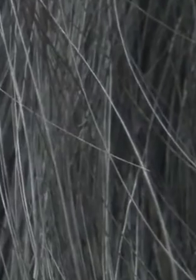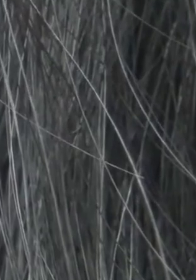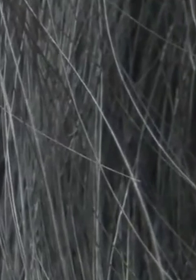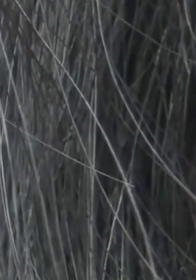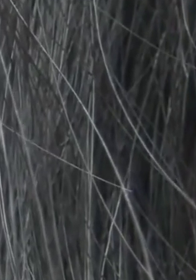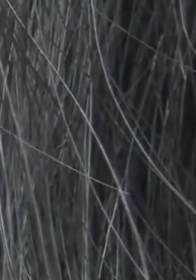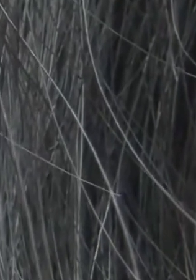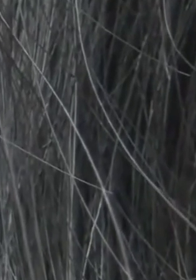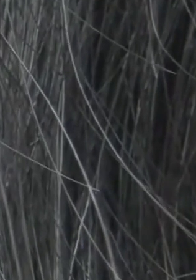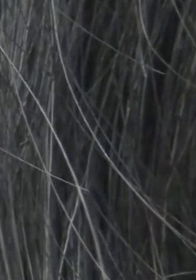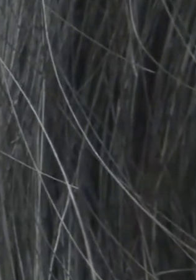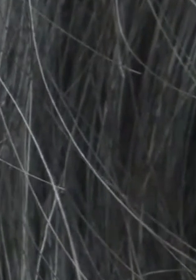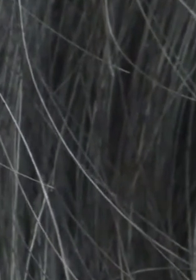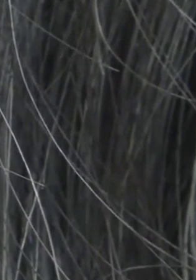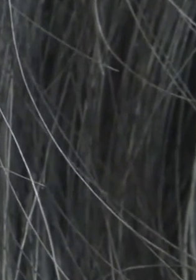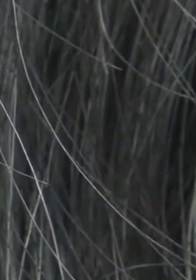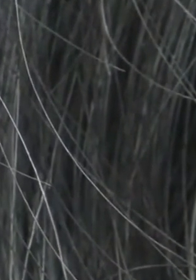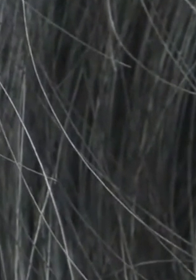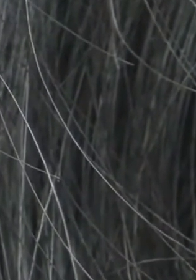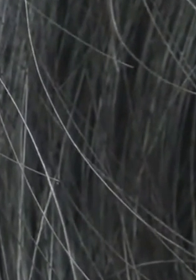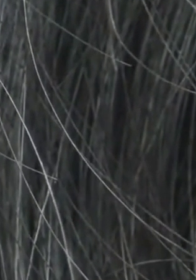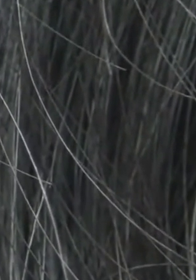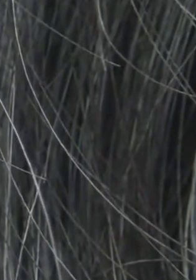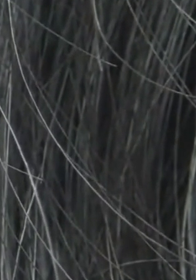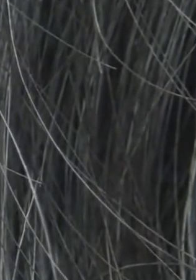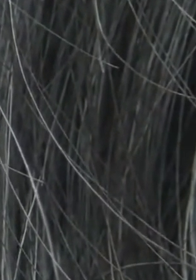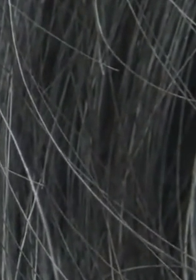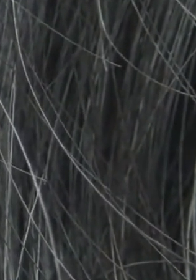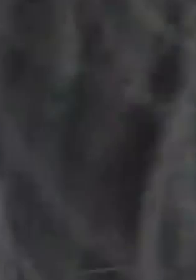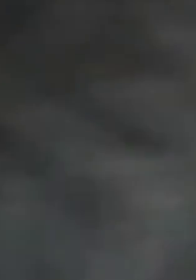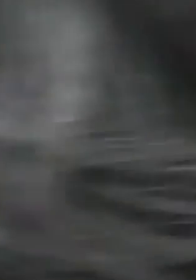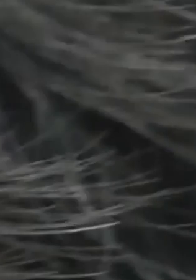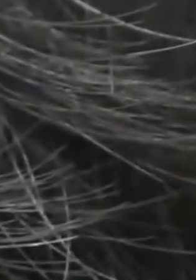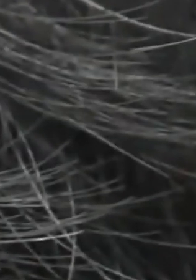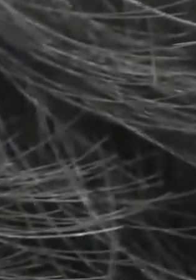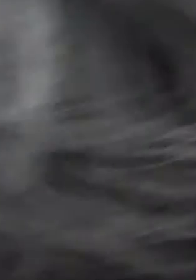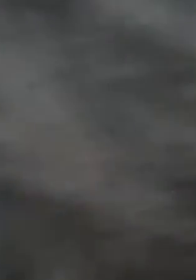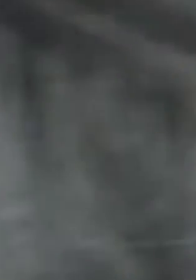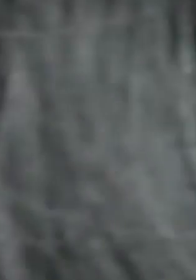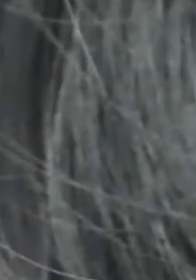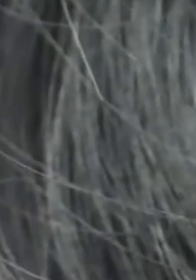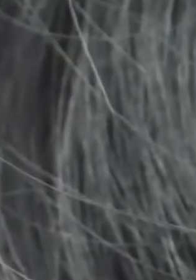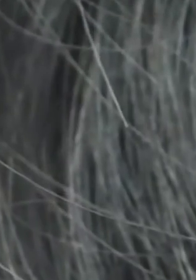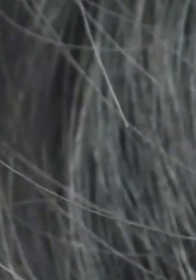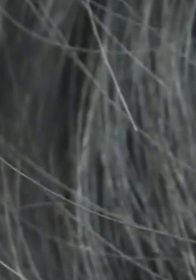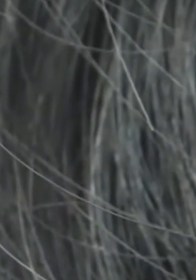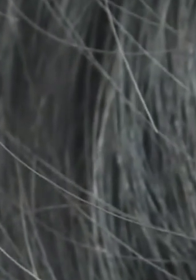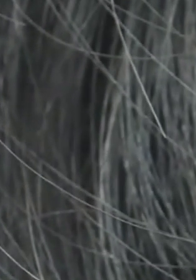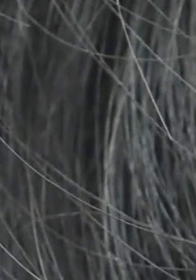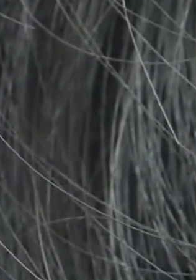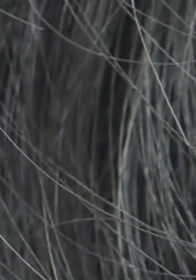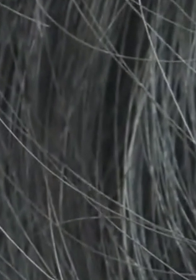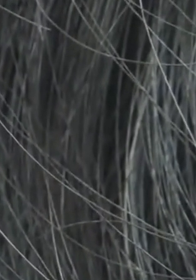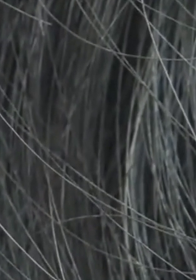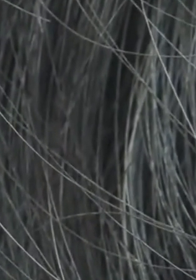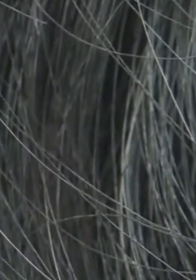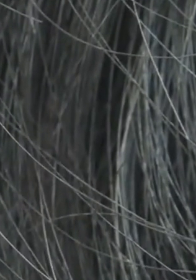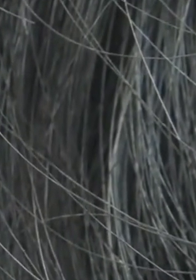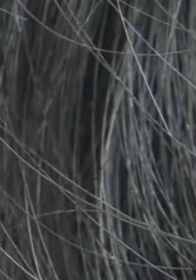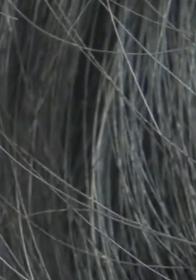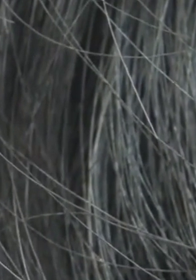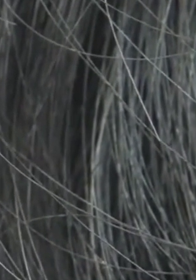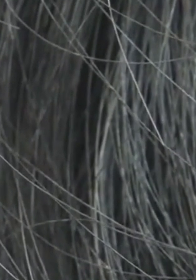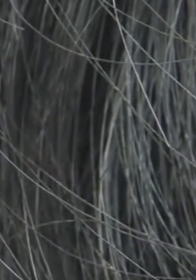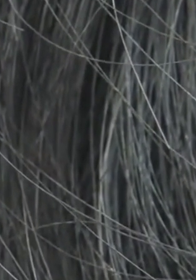중대산업재해와 시민재해 예방을 위한 활동에 노동자와 시민의 참여를 실질적으로 보장하고 경영